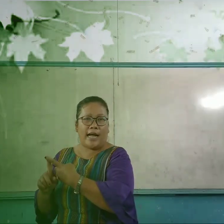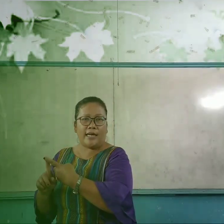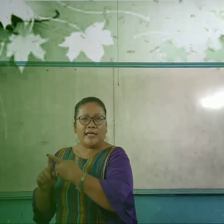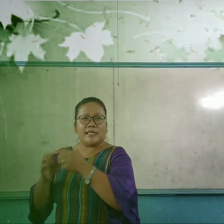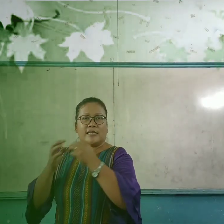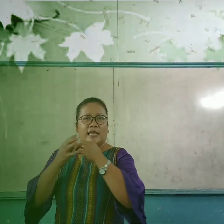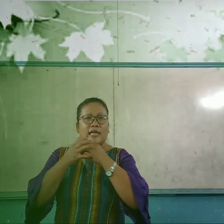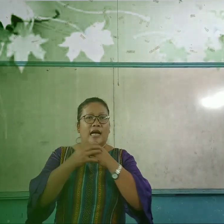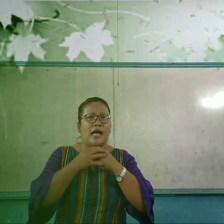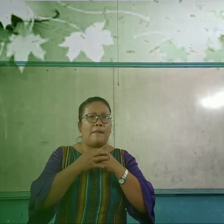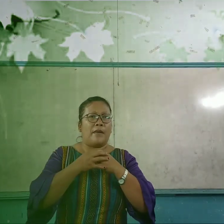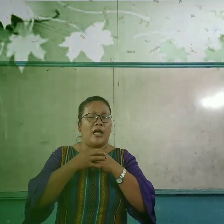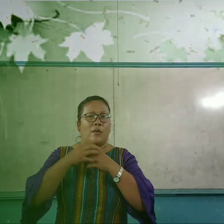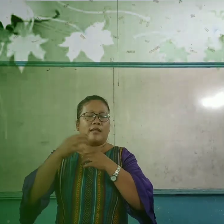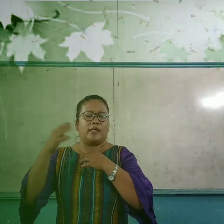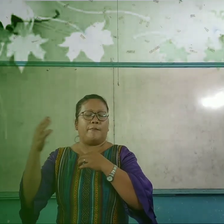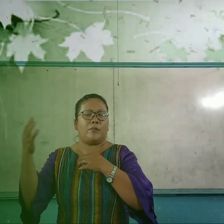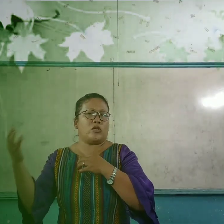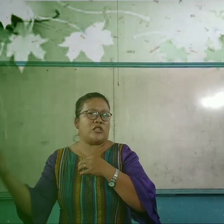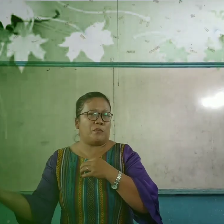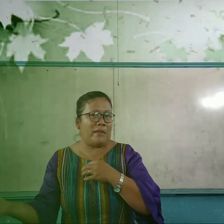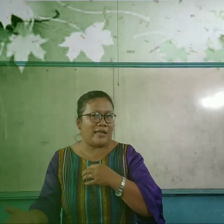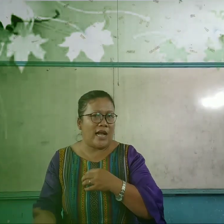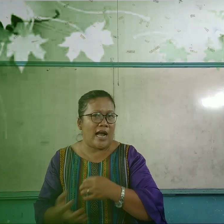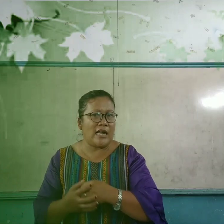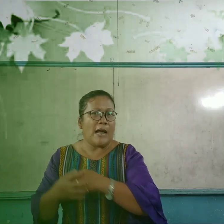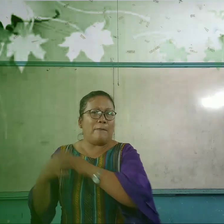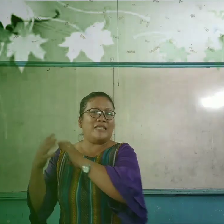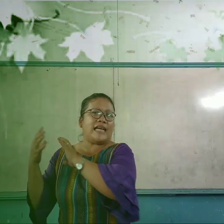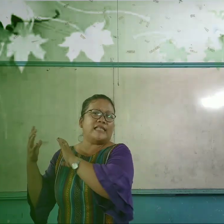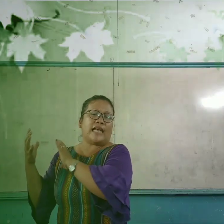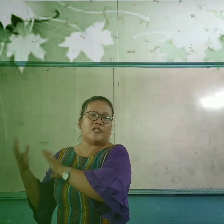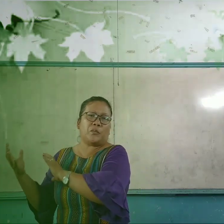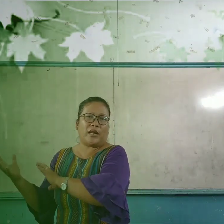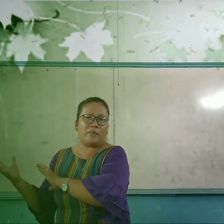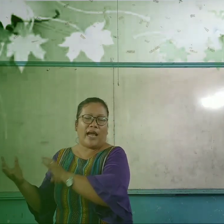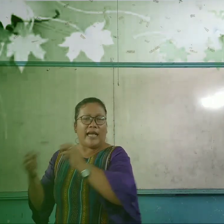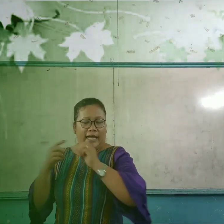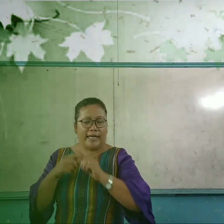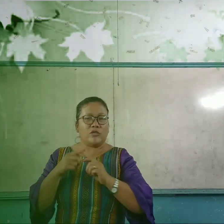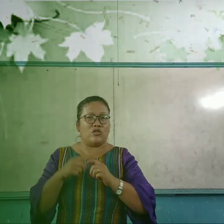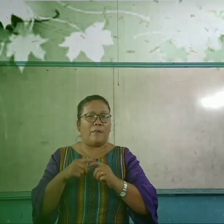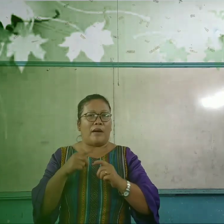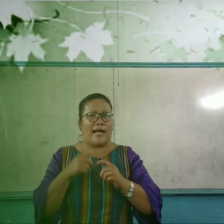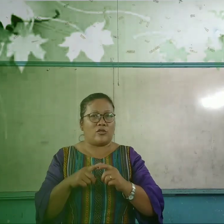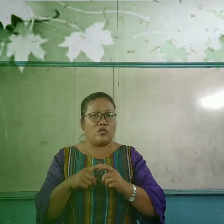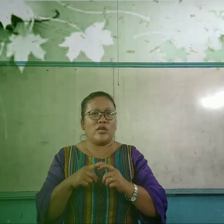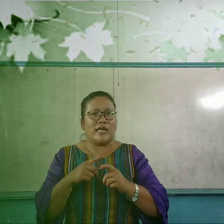perkembangan sehingga melewati proses kematangan menjadi sel sperma. Ini sudah berlangsung